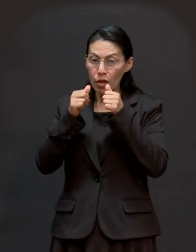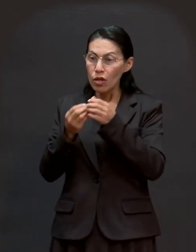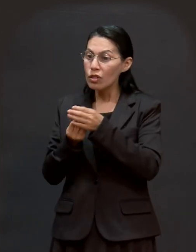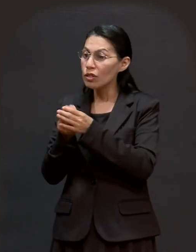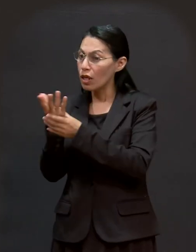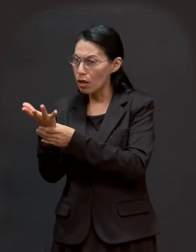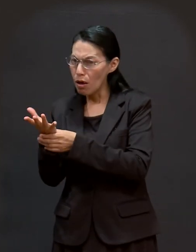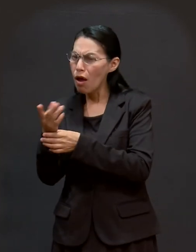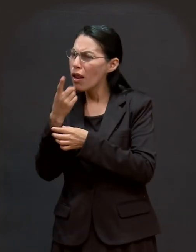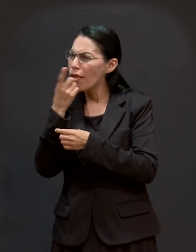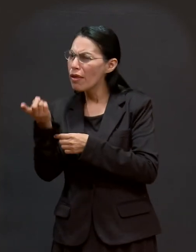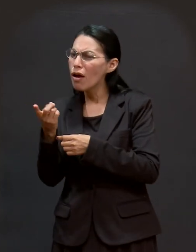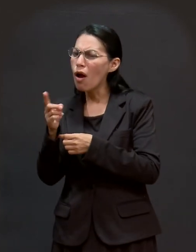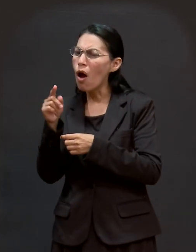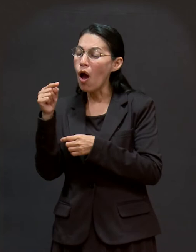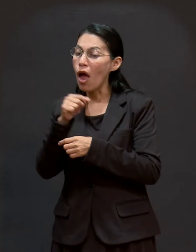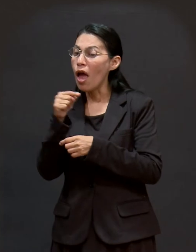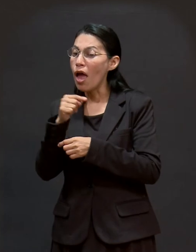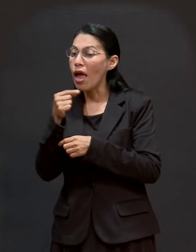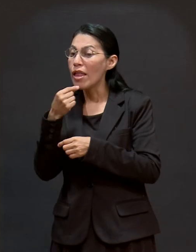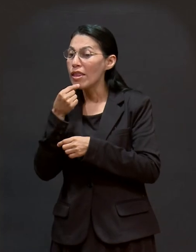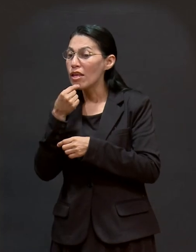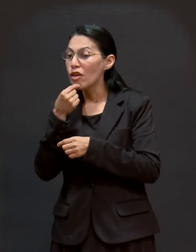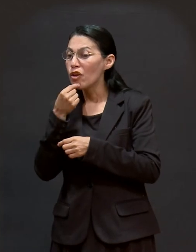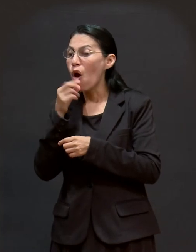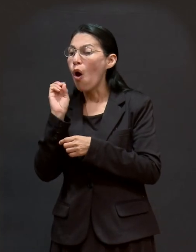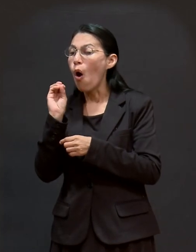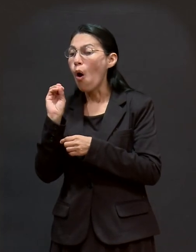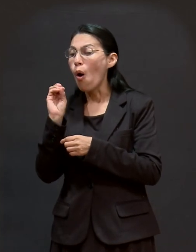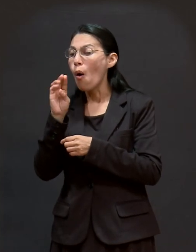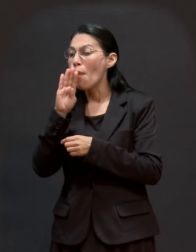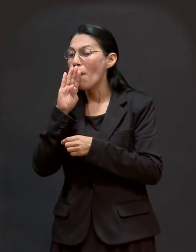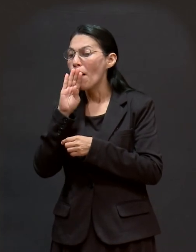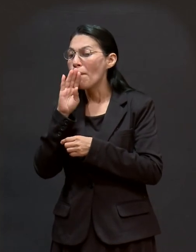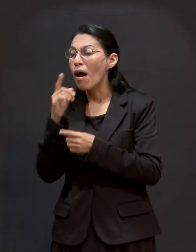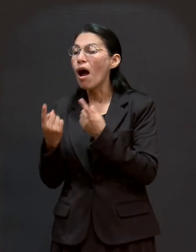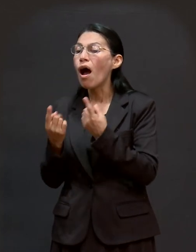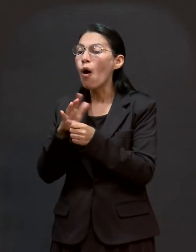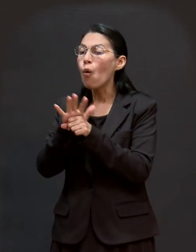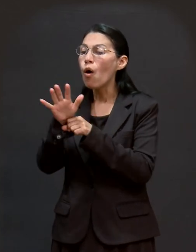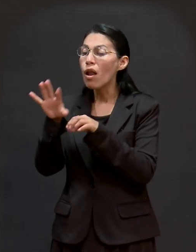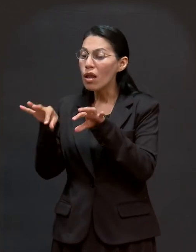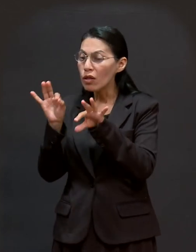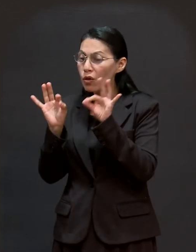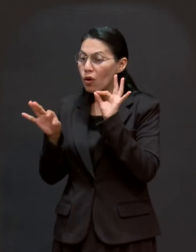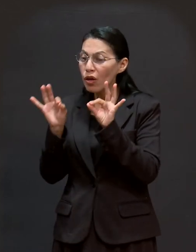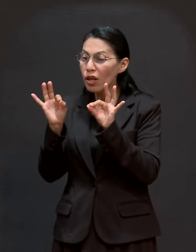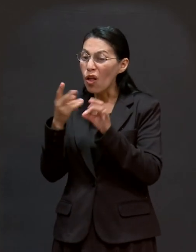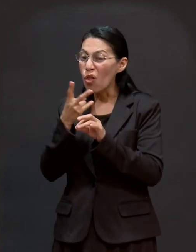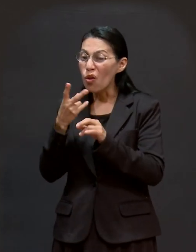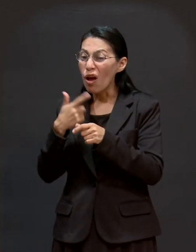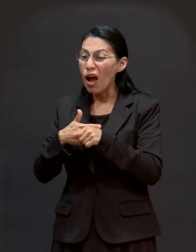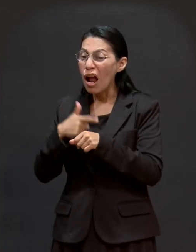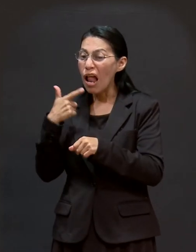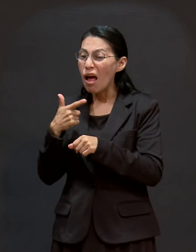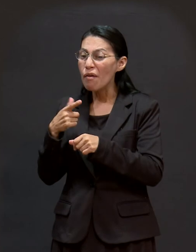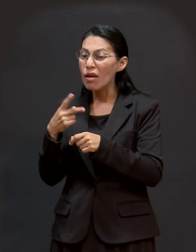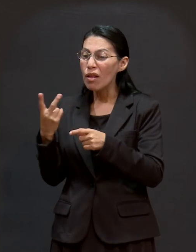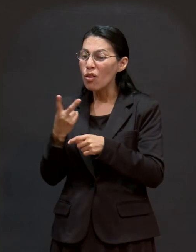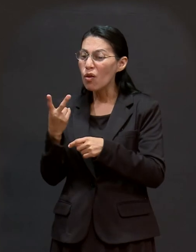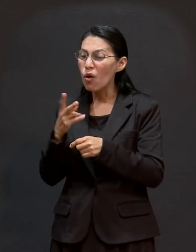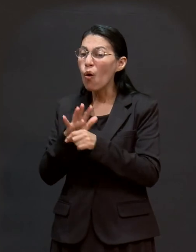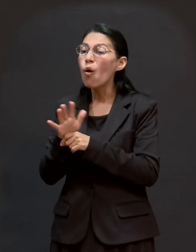decirle a mi papá y a mis dos abuelas que estaban allí el niño o la mamá y en ese